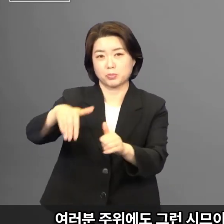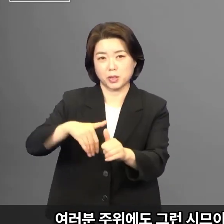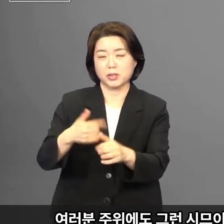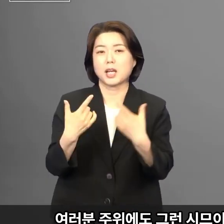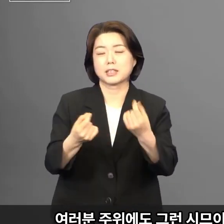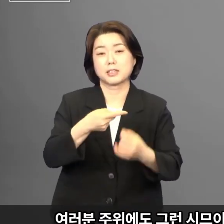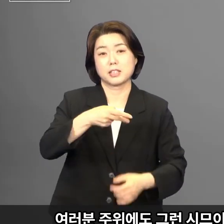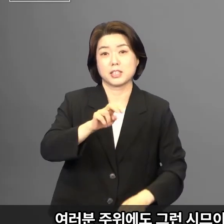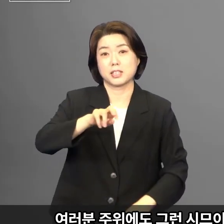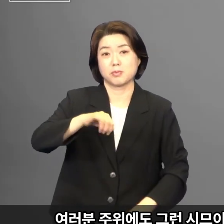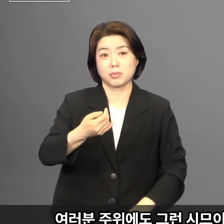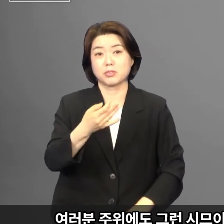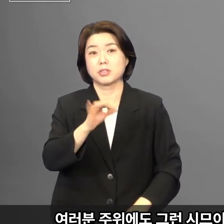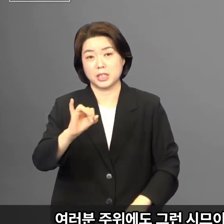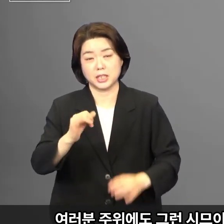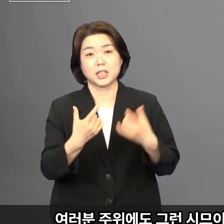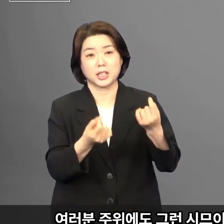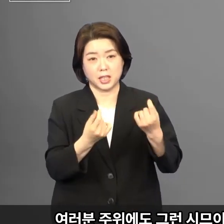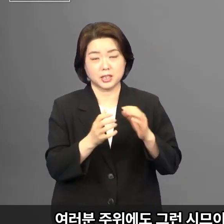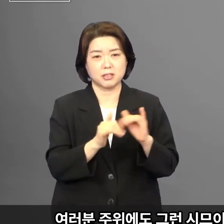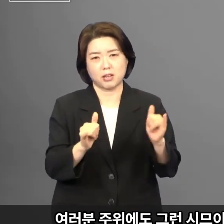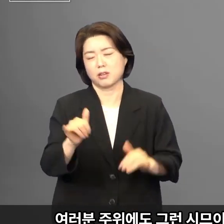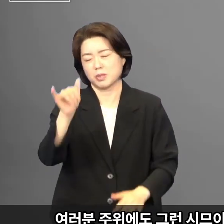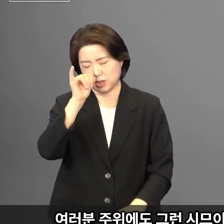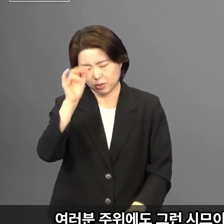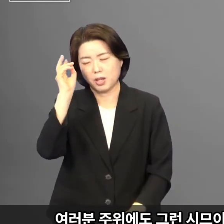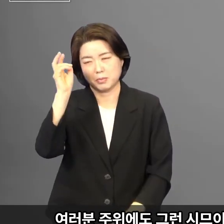그런 시므야 같은 분들이 있죠.